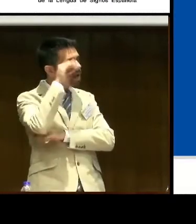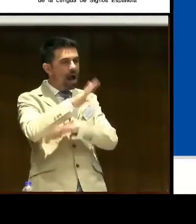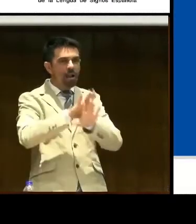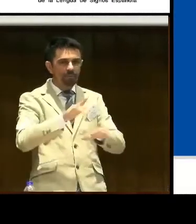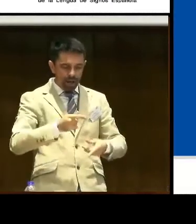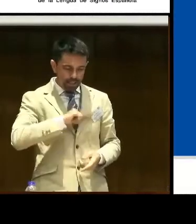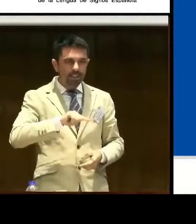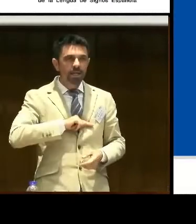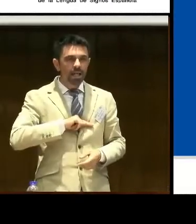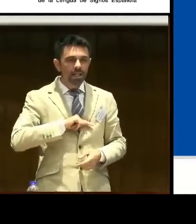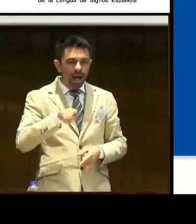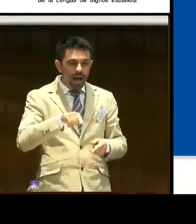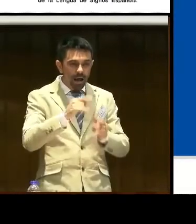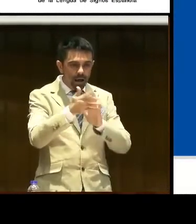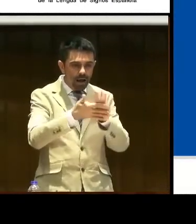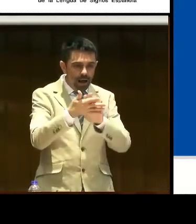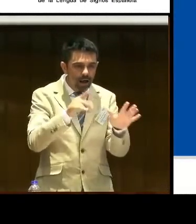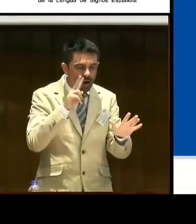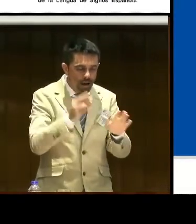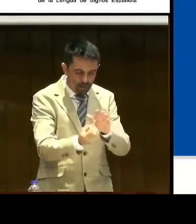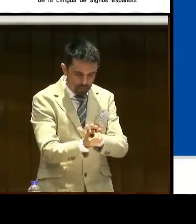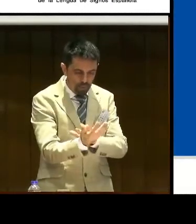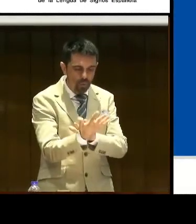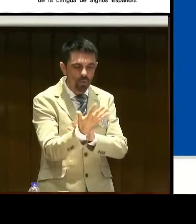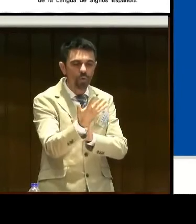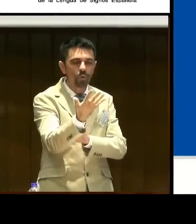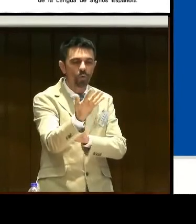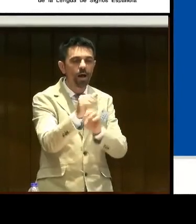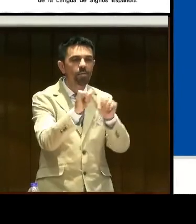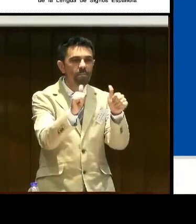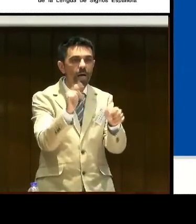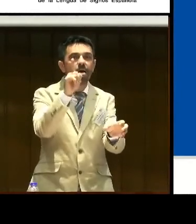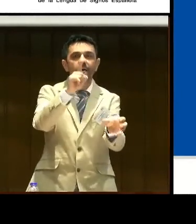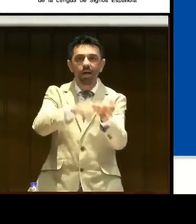oculta, uno se inicia en la gestualidad, en la mímesis.